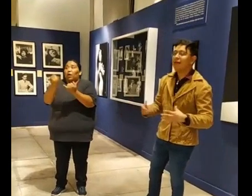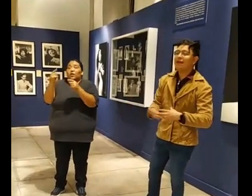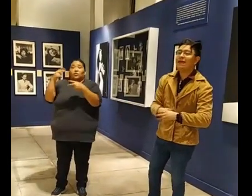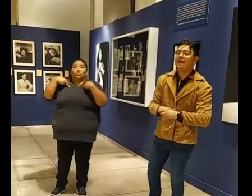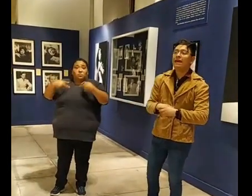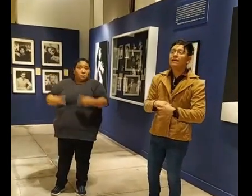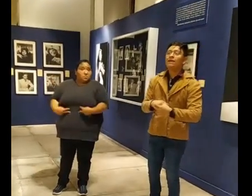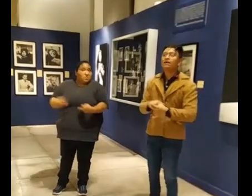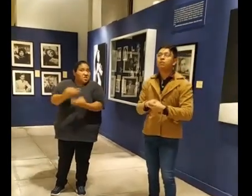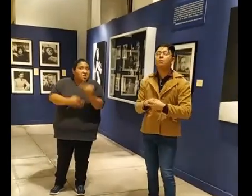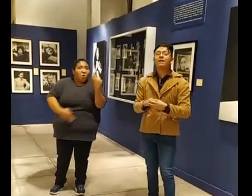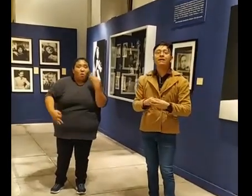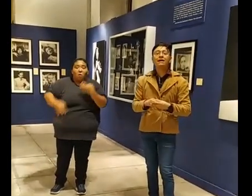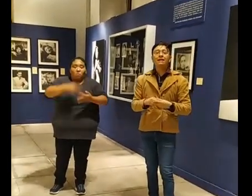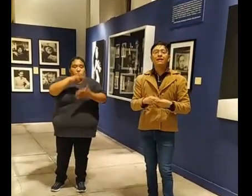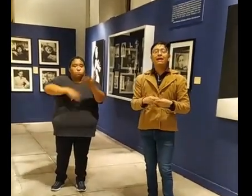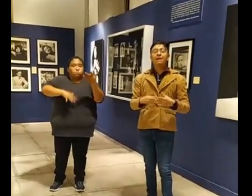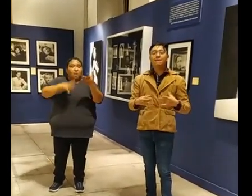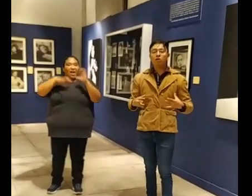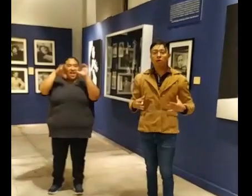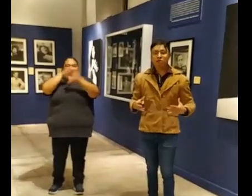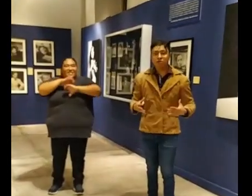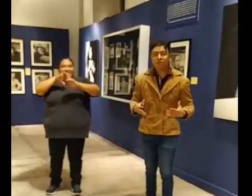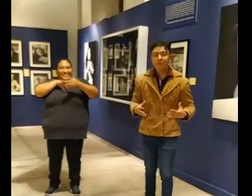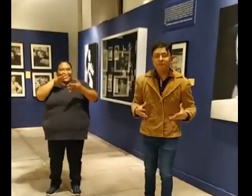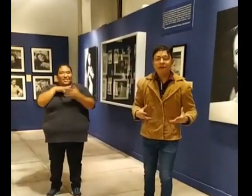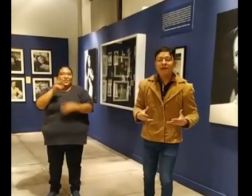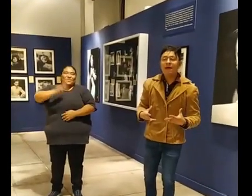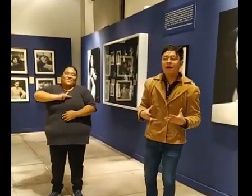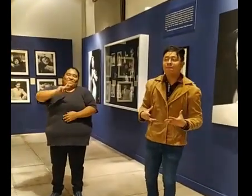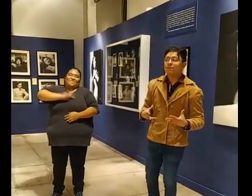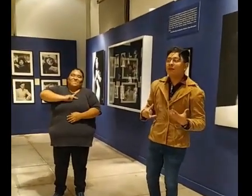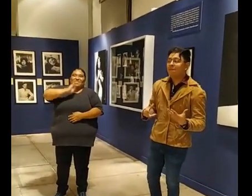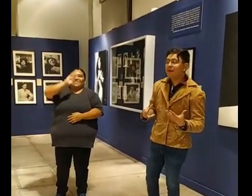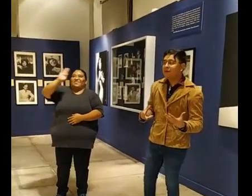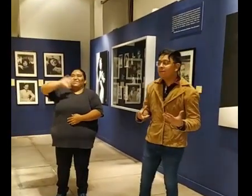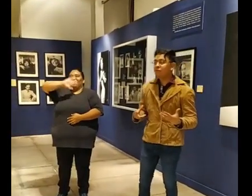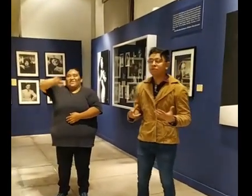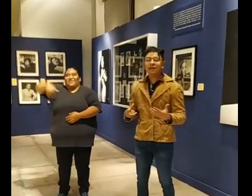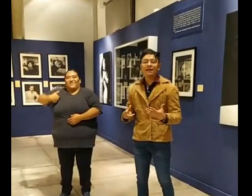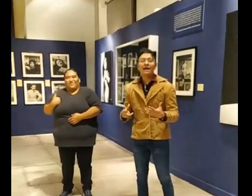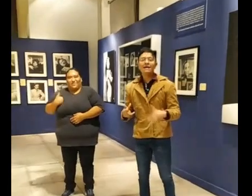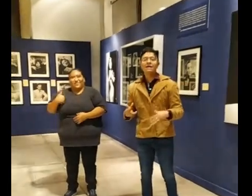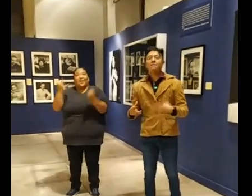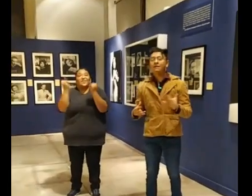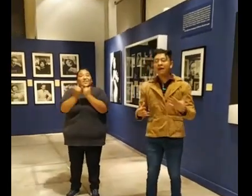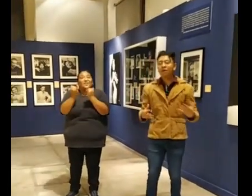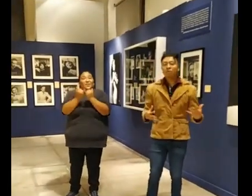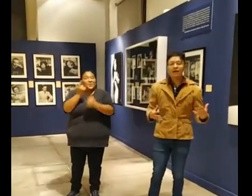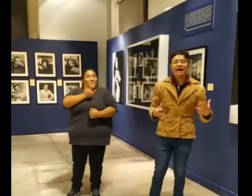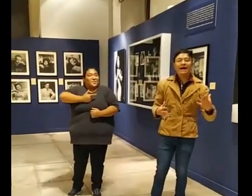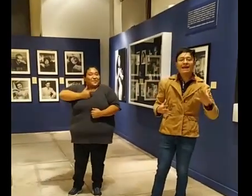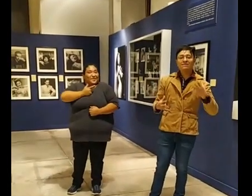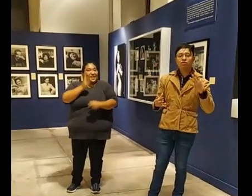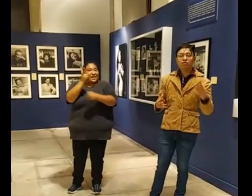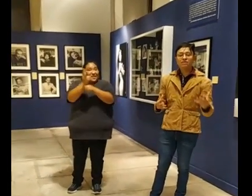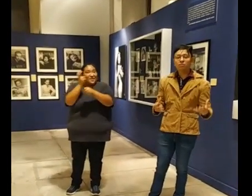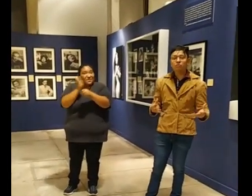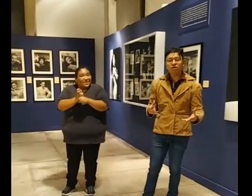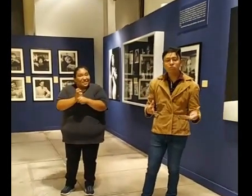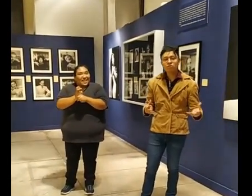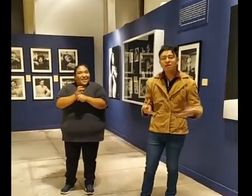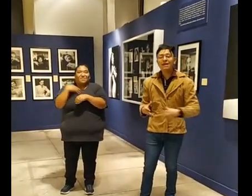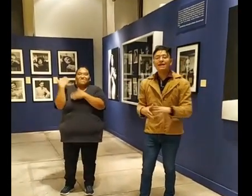vestidos que son parte de mi colección. También me gustaría invitarlos a las noches